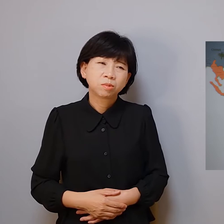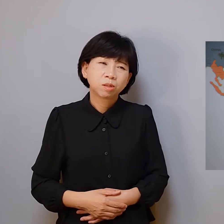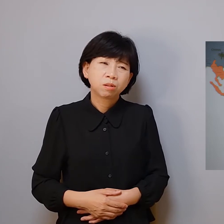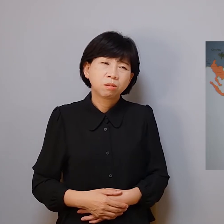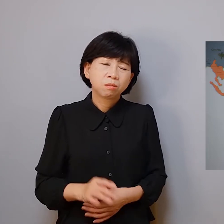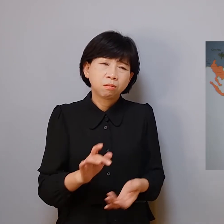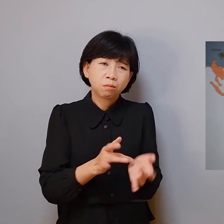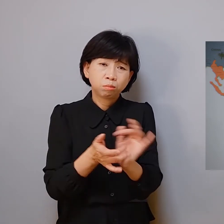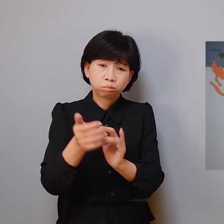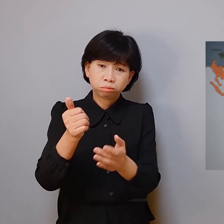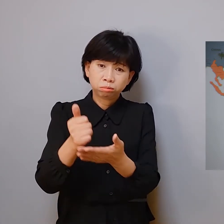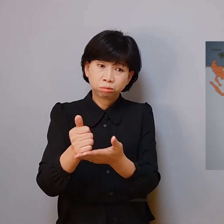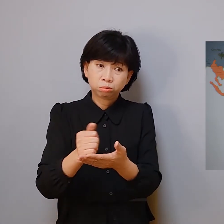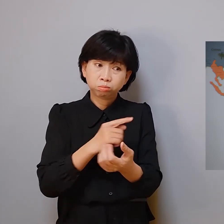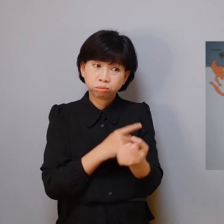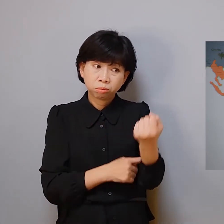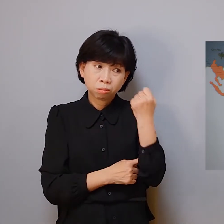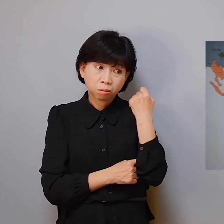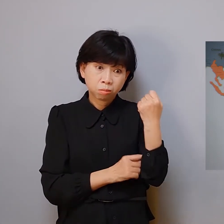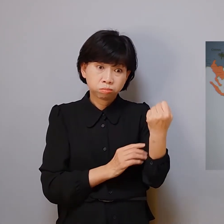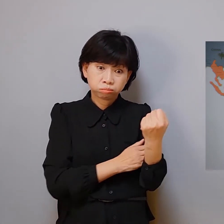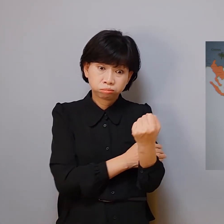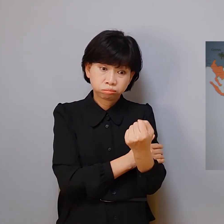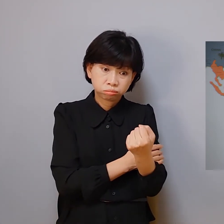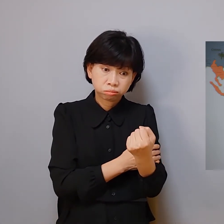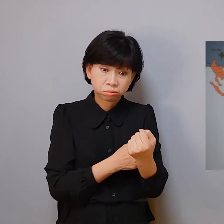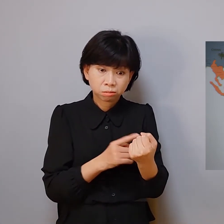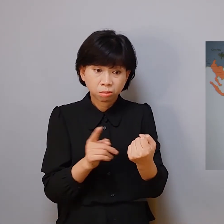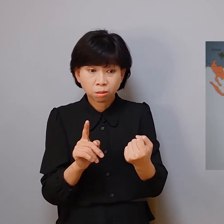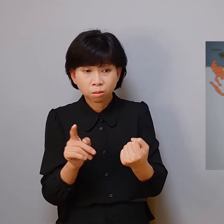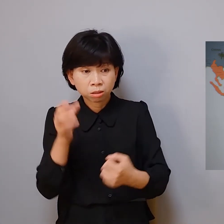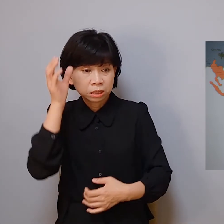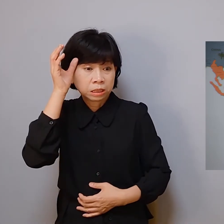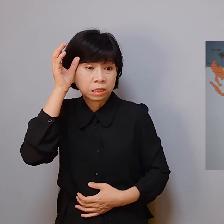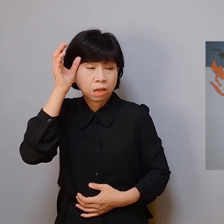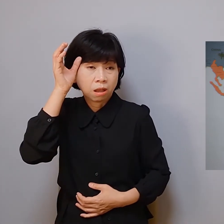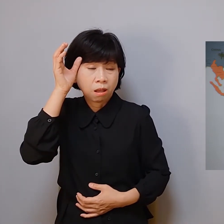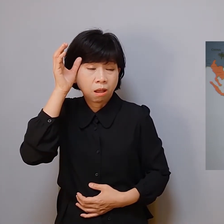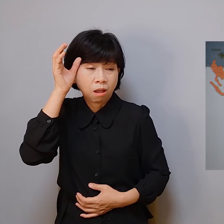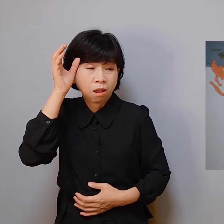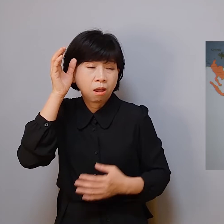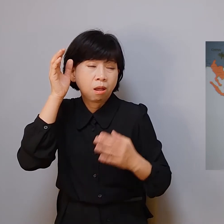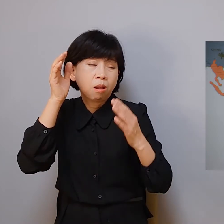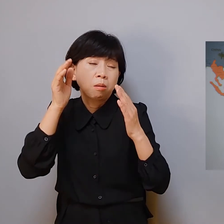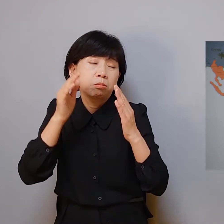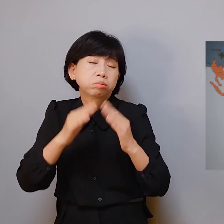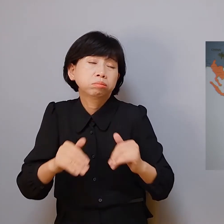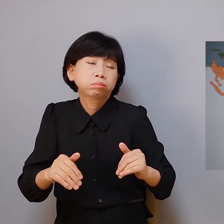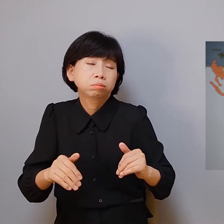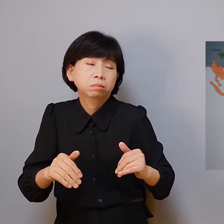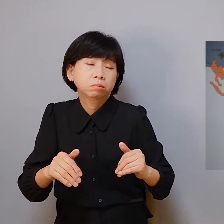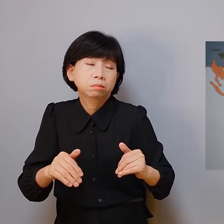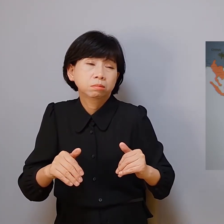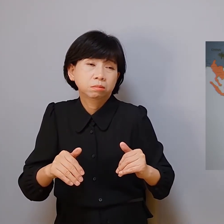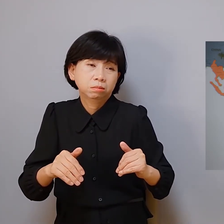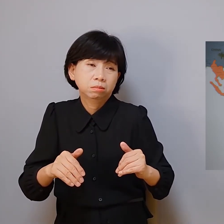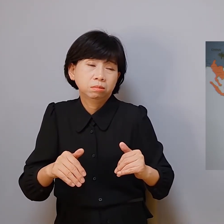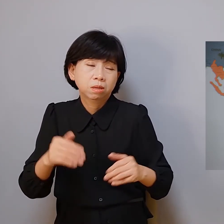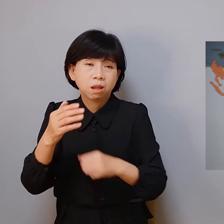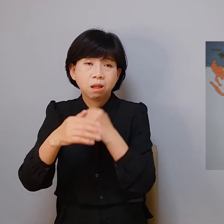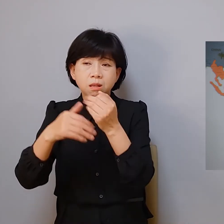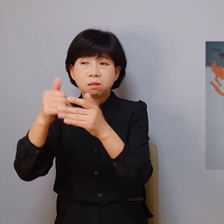이게 아닌데. 사람들의 꿈과 계획은 산산조각이 났습니다. 무너졌습니다. 그러나